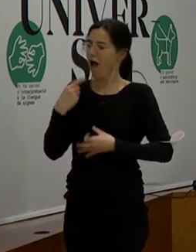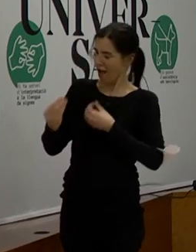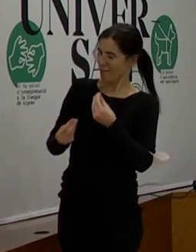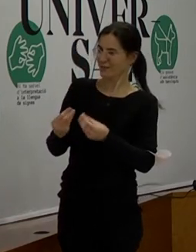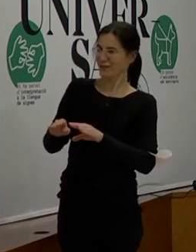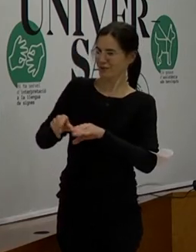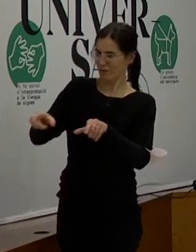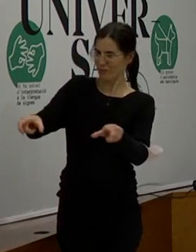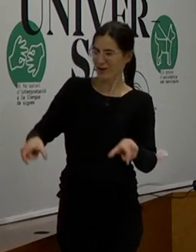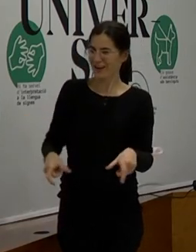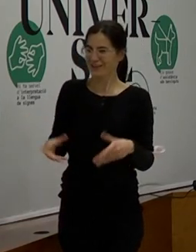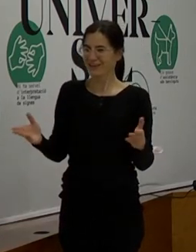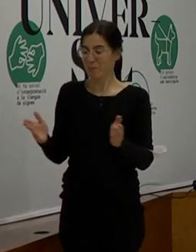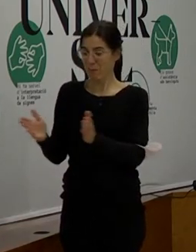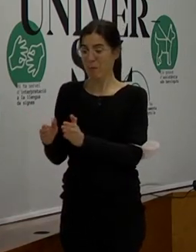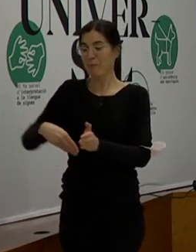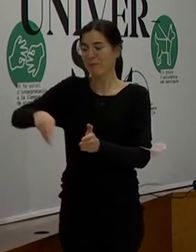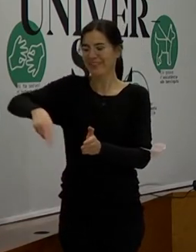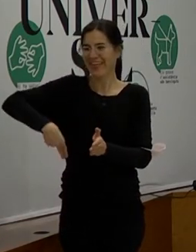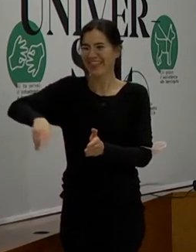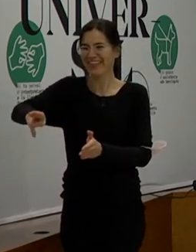voreres. ¿Cómo? Les hemos pintado.